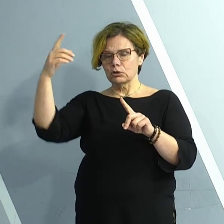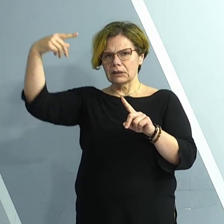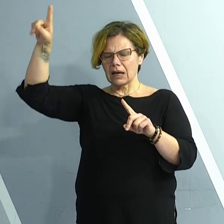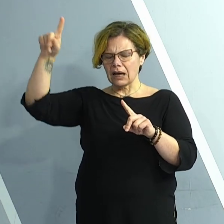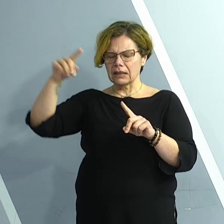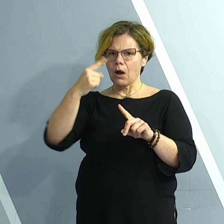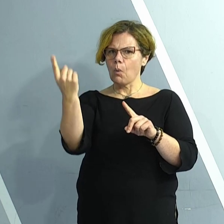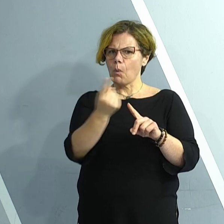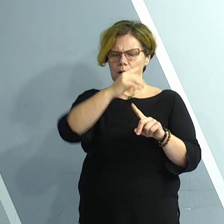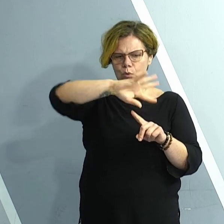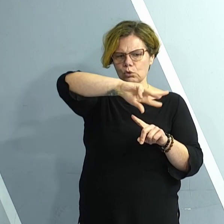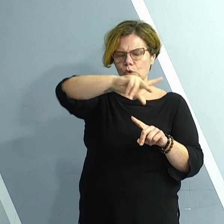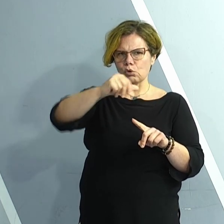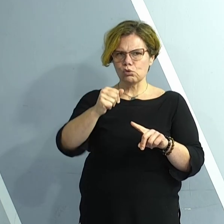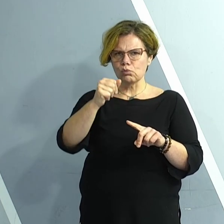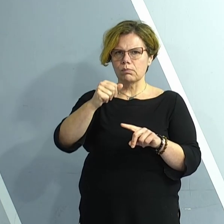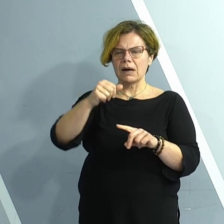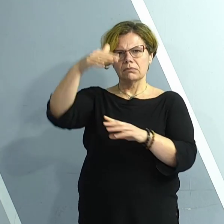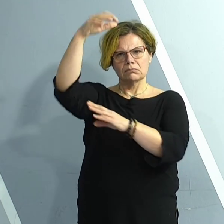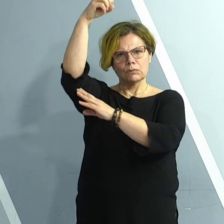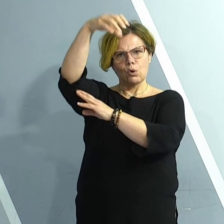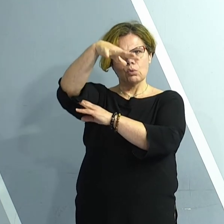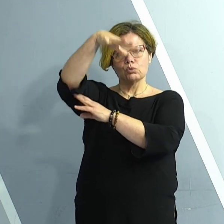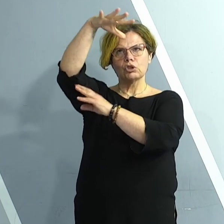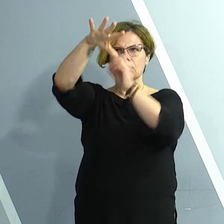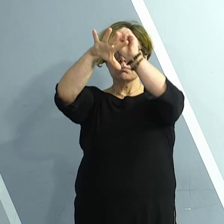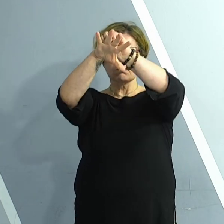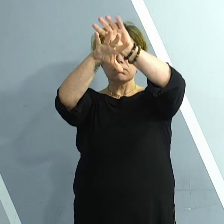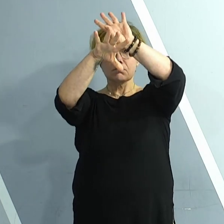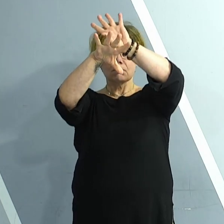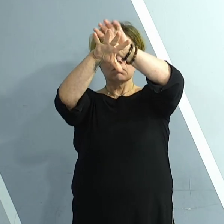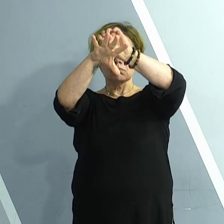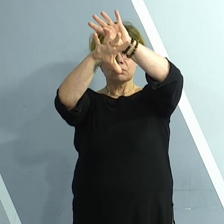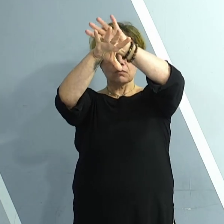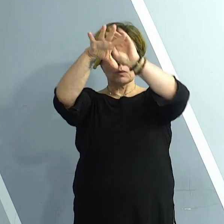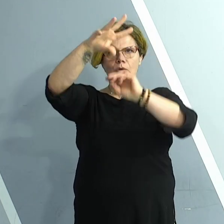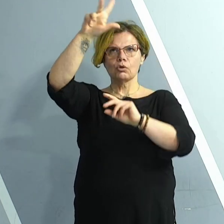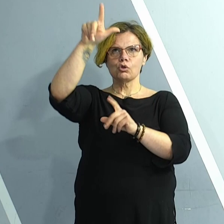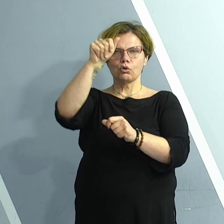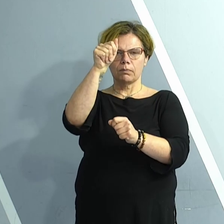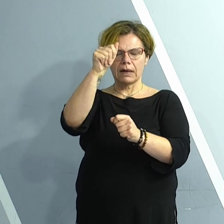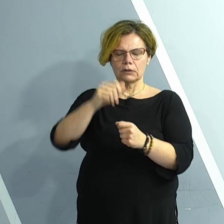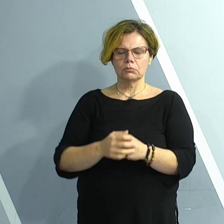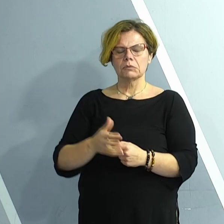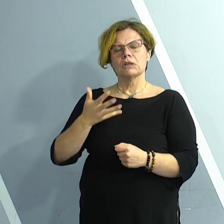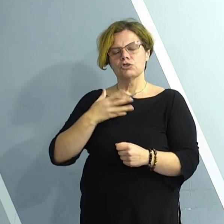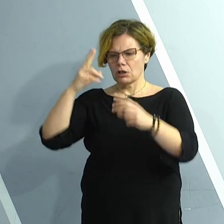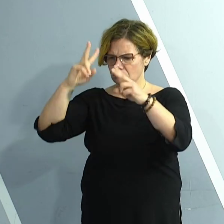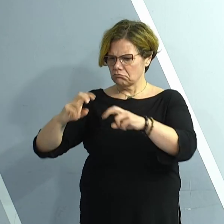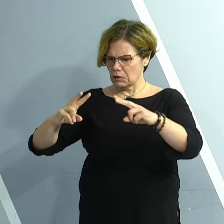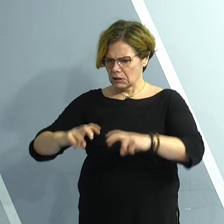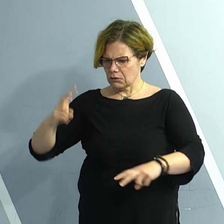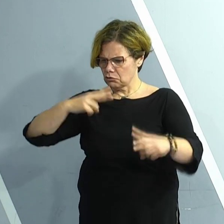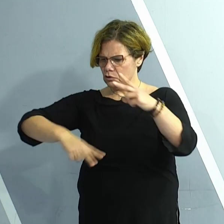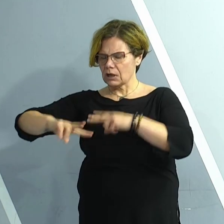stanno asportando i riflettori alimentati da energia solare. Sono in corso le